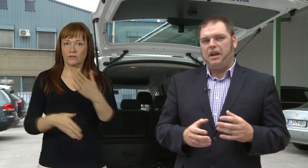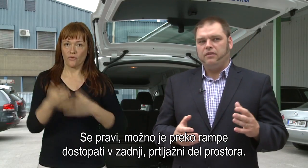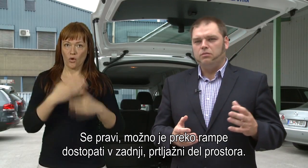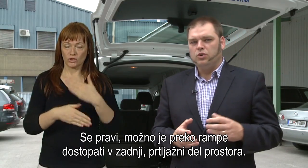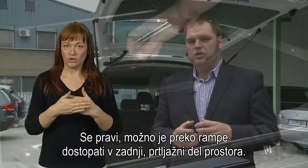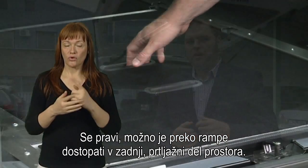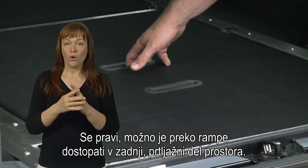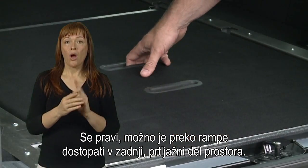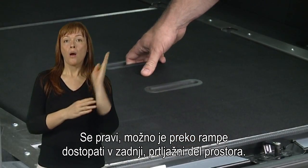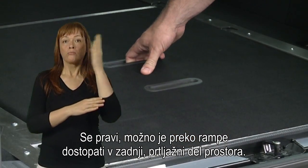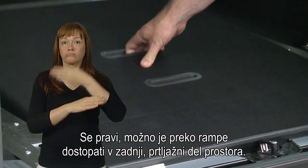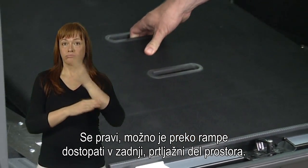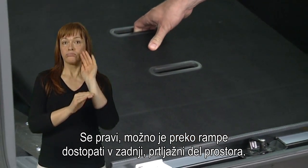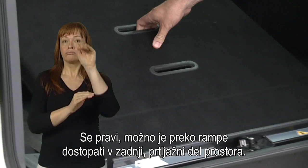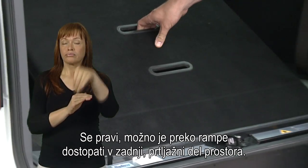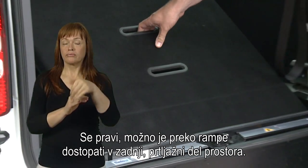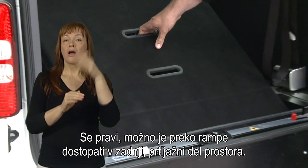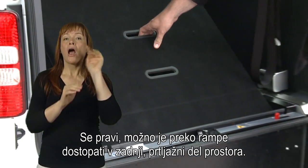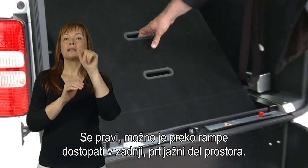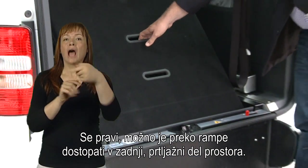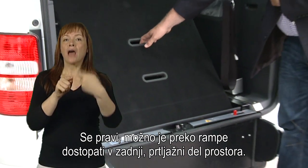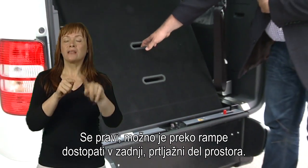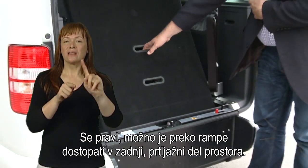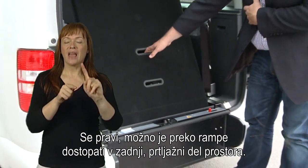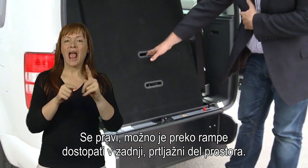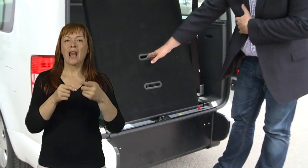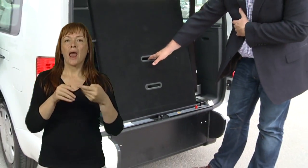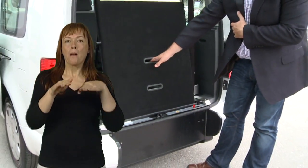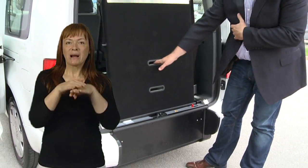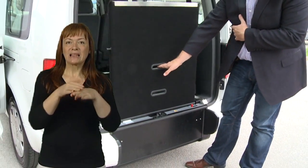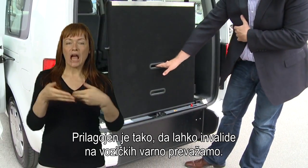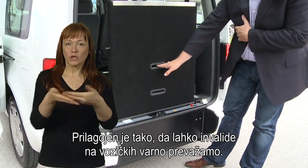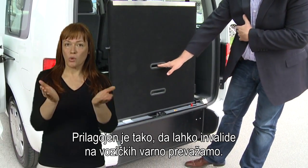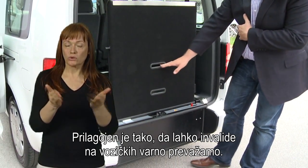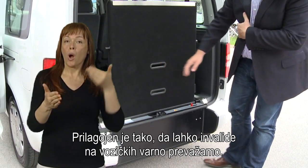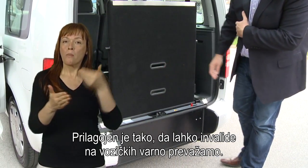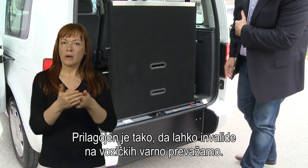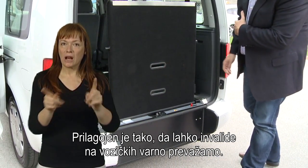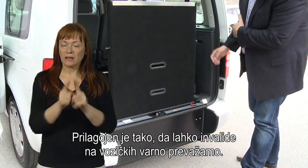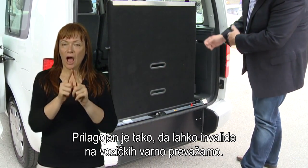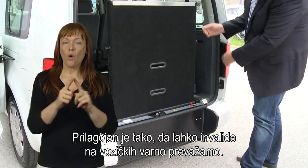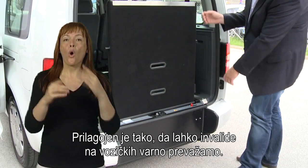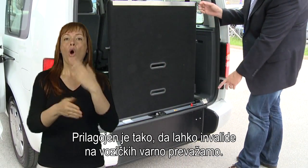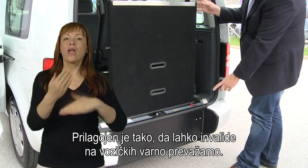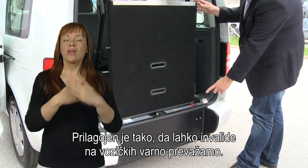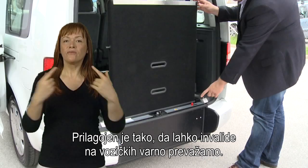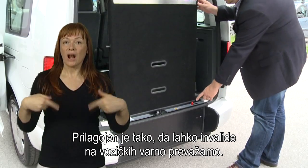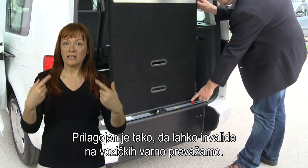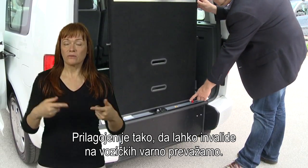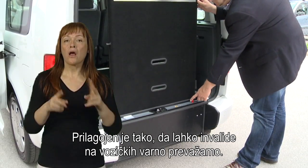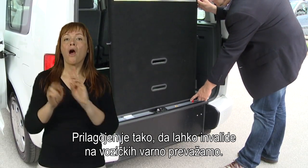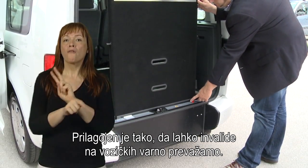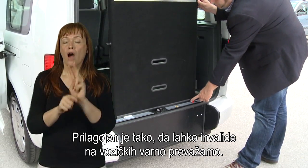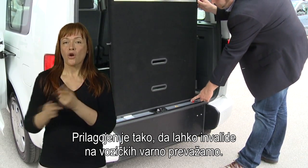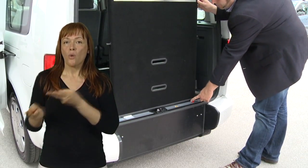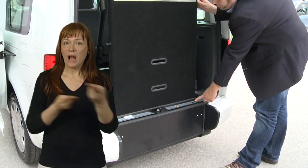vozičkov. Se pravi, možno je preko rampe dostopati v zadnji prtljažni del prostora. Prilagojen je tako, da pač lahko invalide na vozičkih